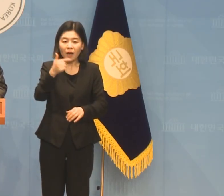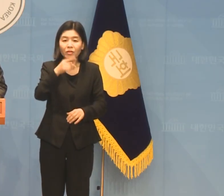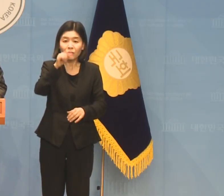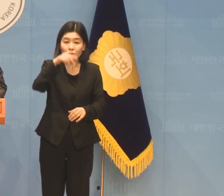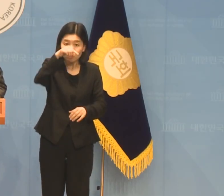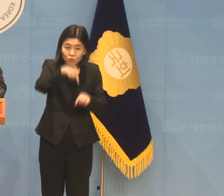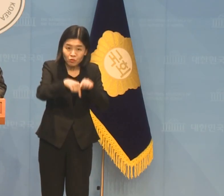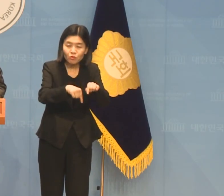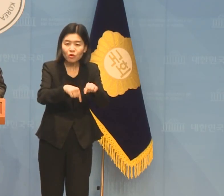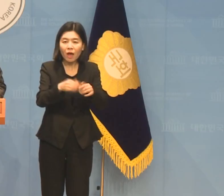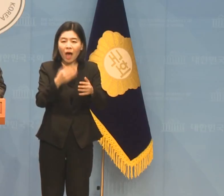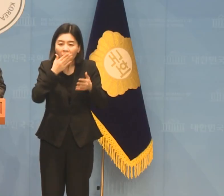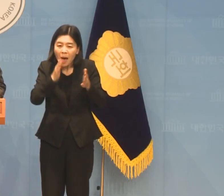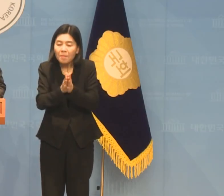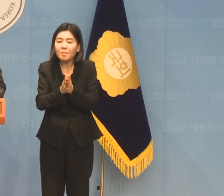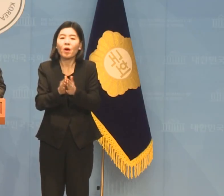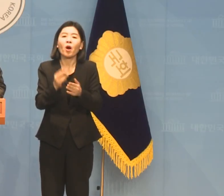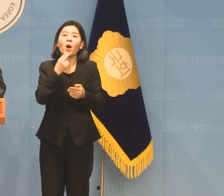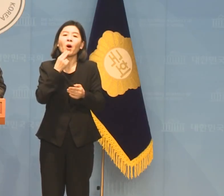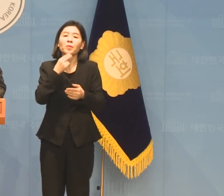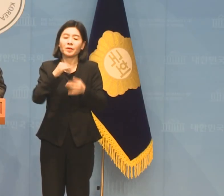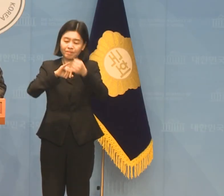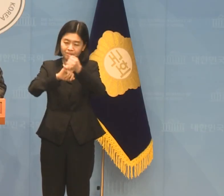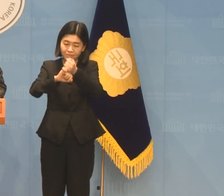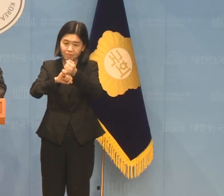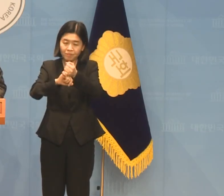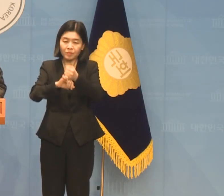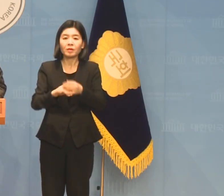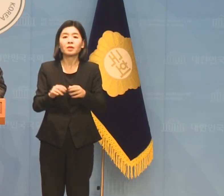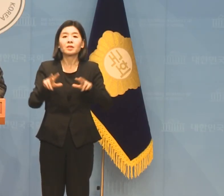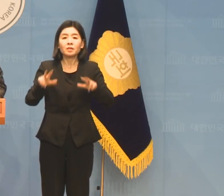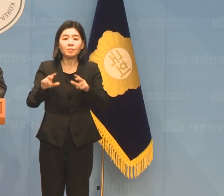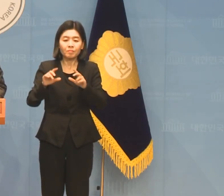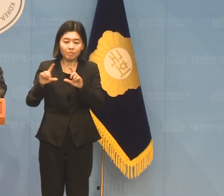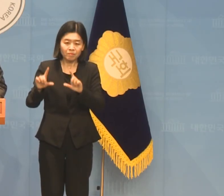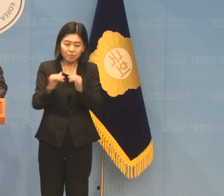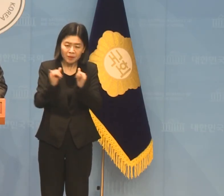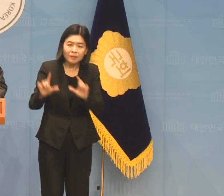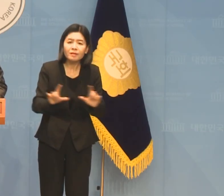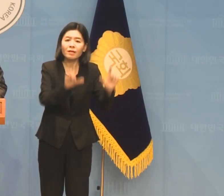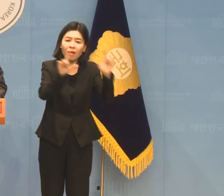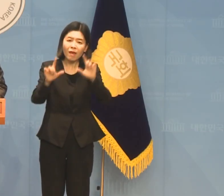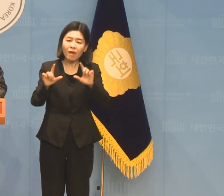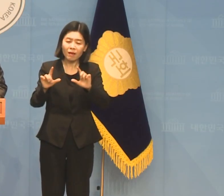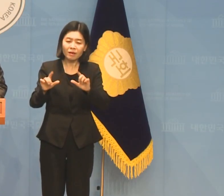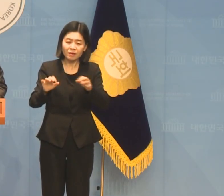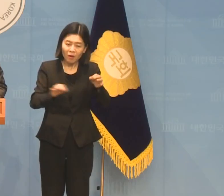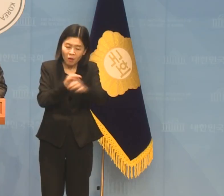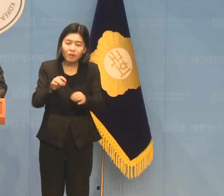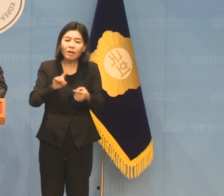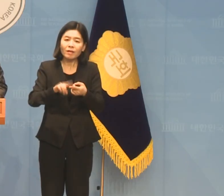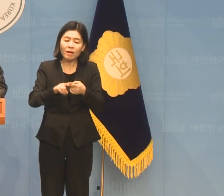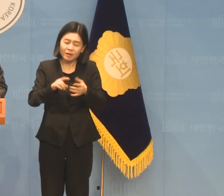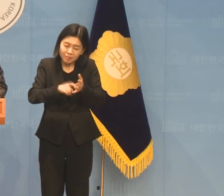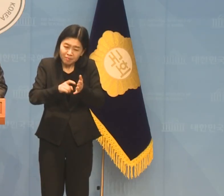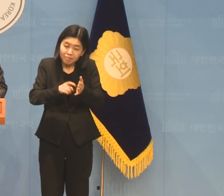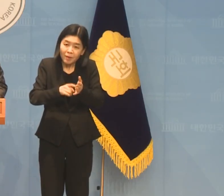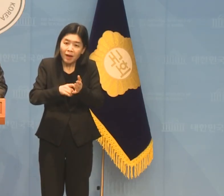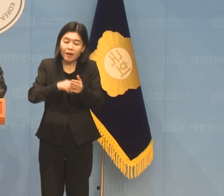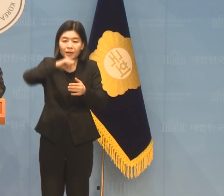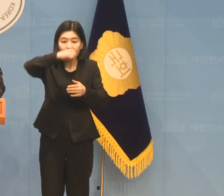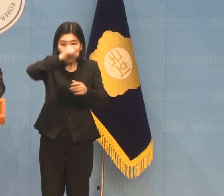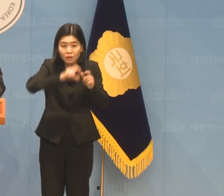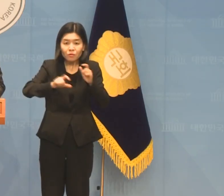넷째, 12.3 사태로 촉발된 시급한 민생의 어려움을 해결하기 위한 추경의 조속한 합의 및 대책